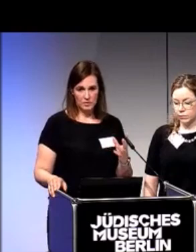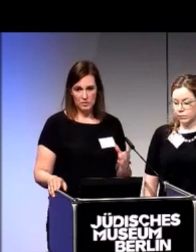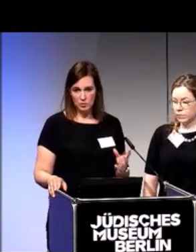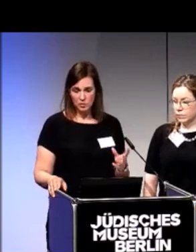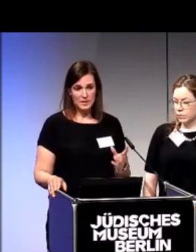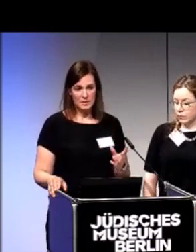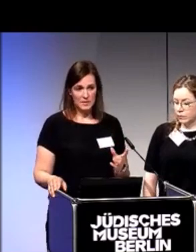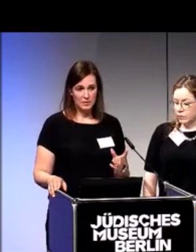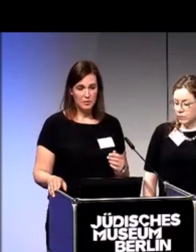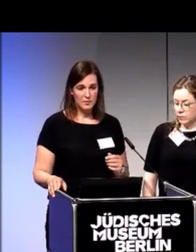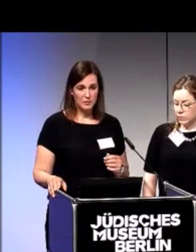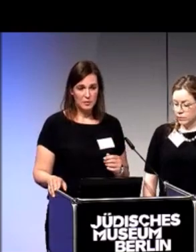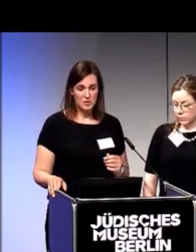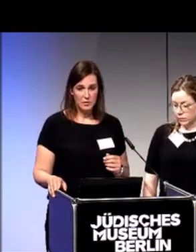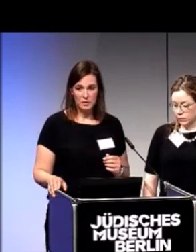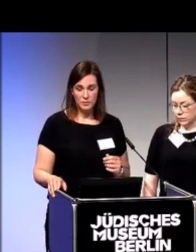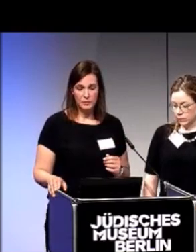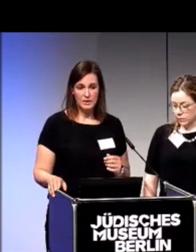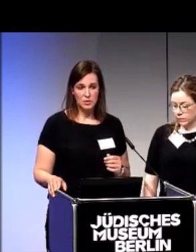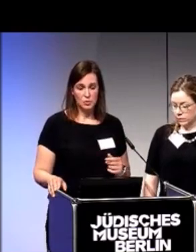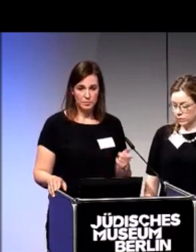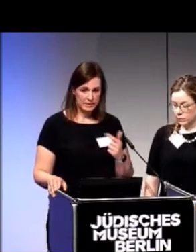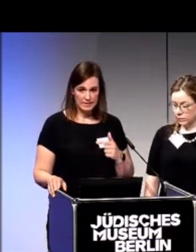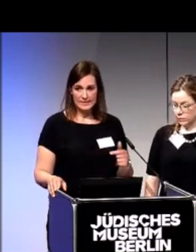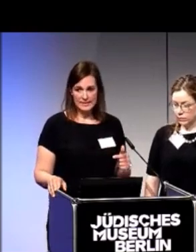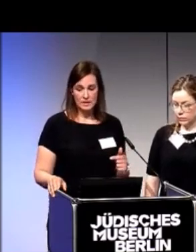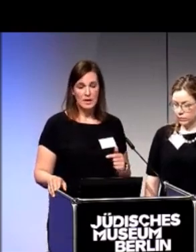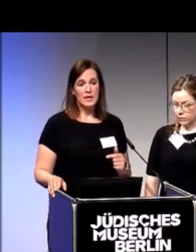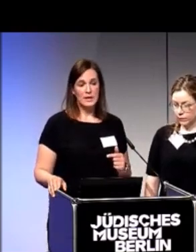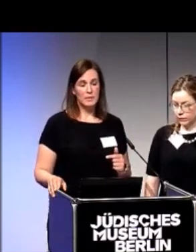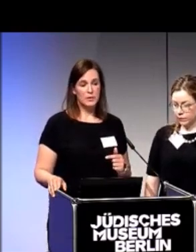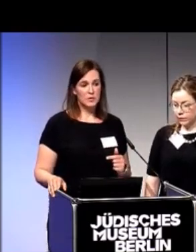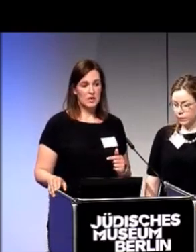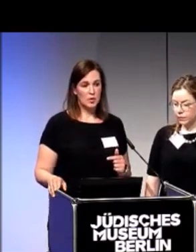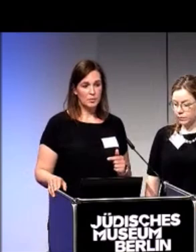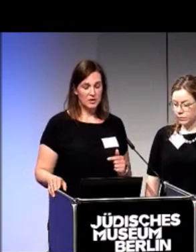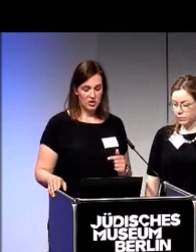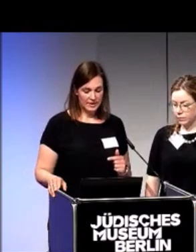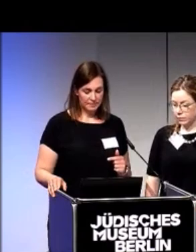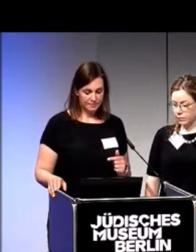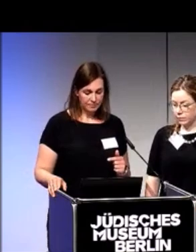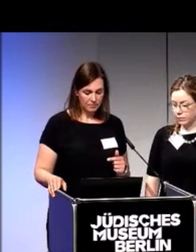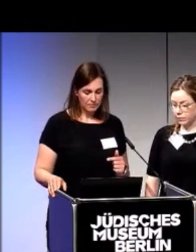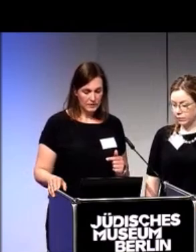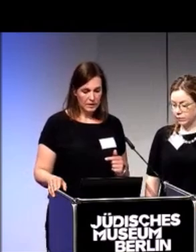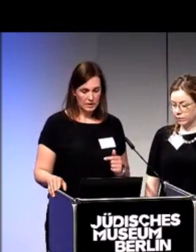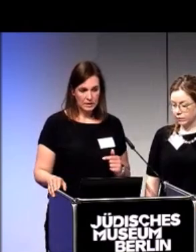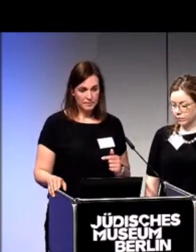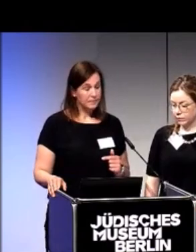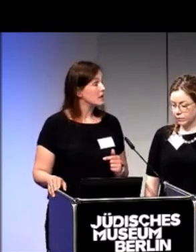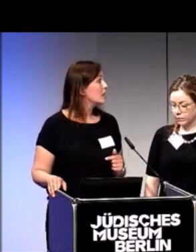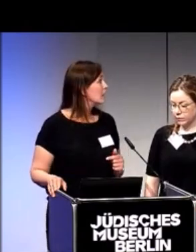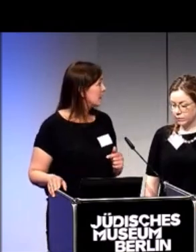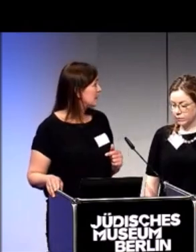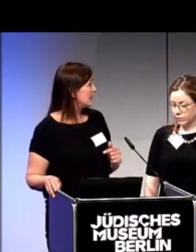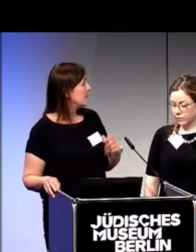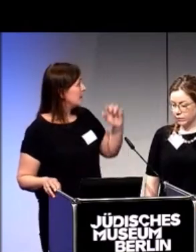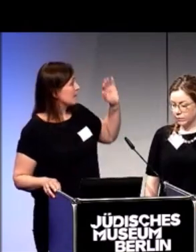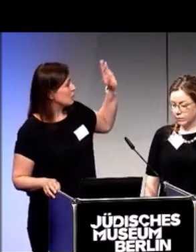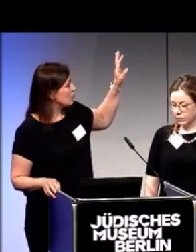Wir nutzen YouTube als Plattform dafür zur Veröffentlichung und binden das dann immer auf unserer Homepage ein. Ich habe jetzt einfach mal einen